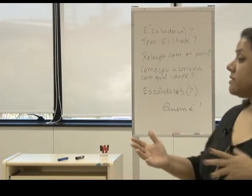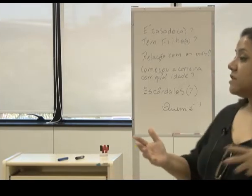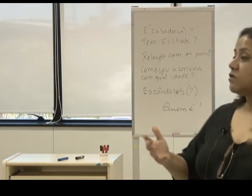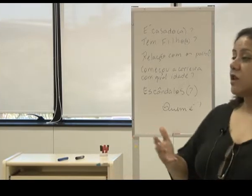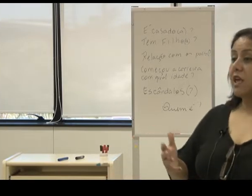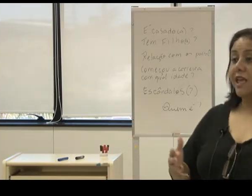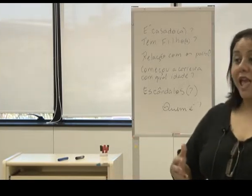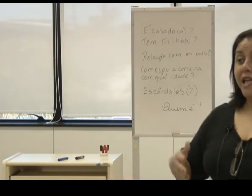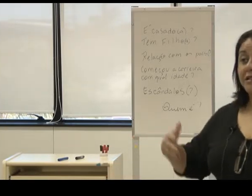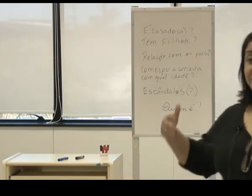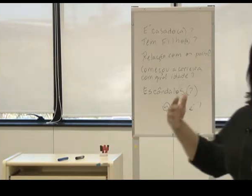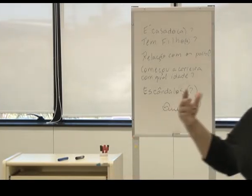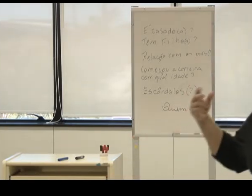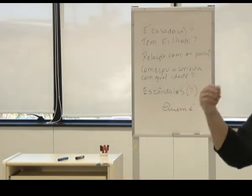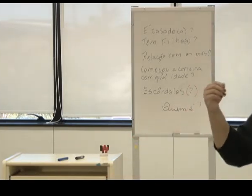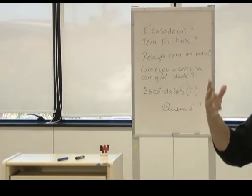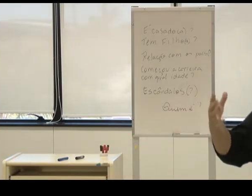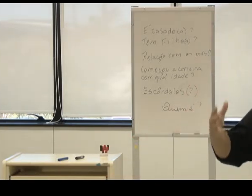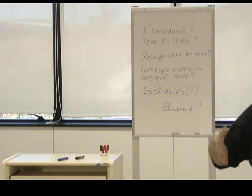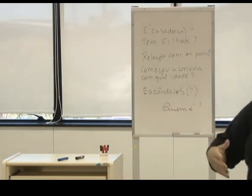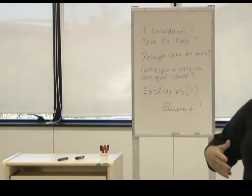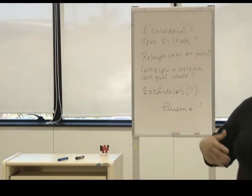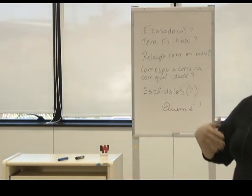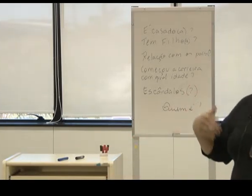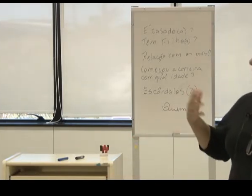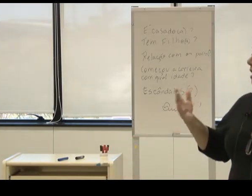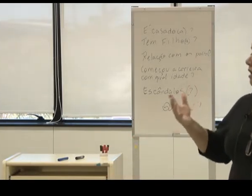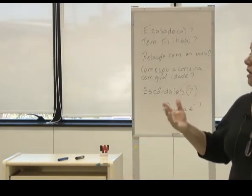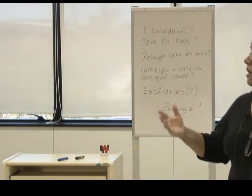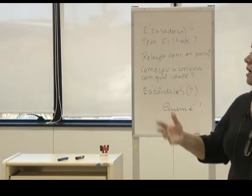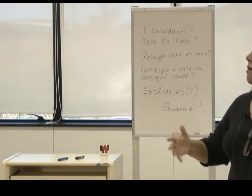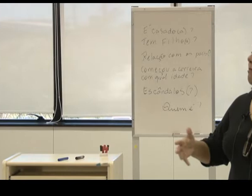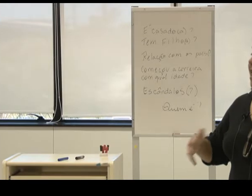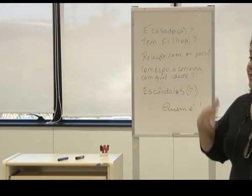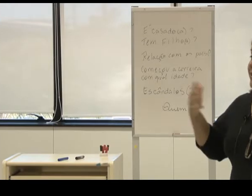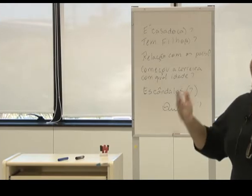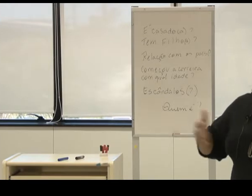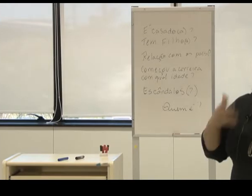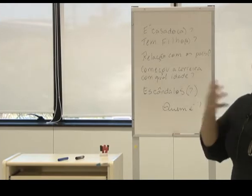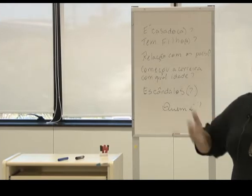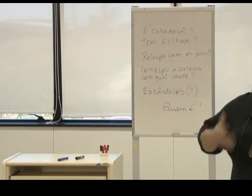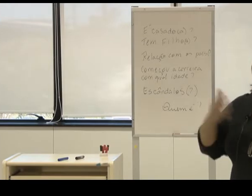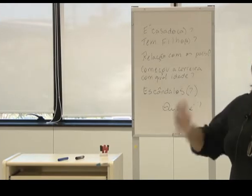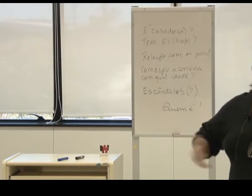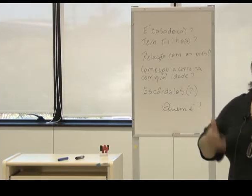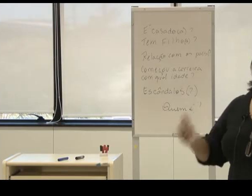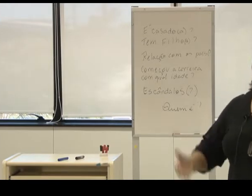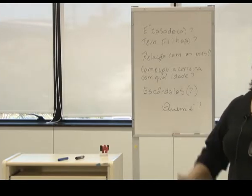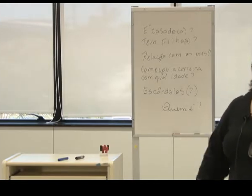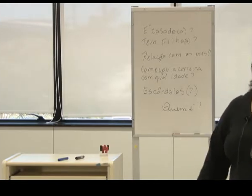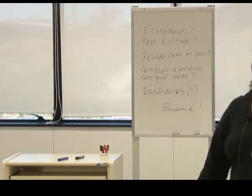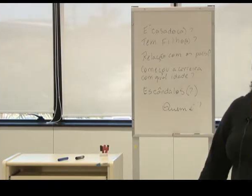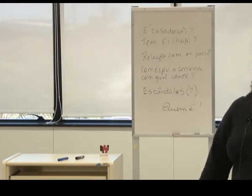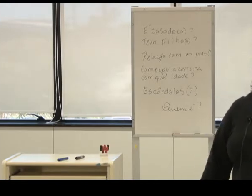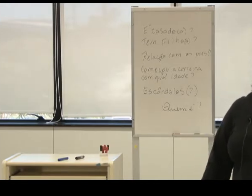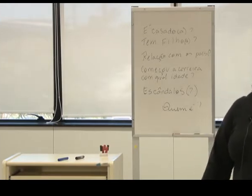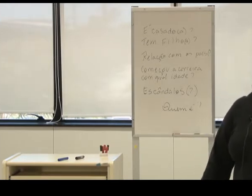que quem esteja vendo você sinalizar perceba isso tudo da história.